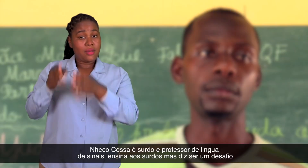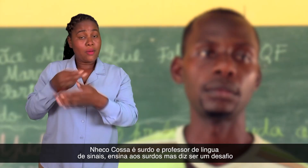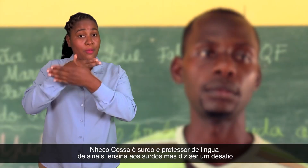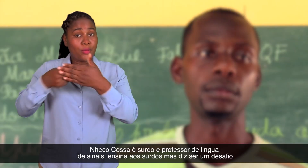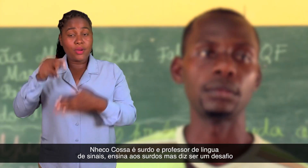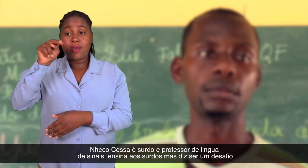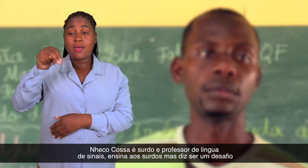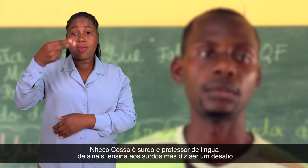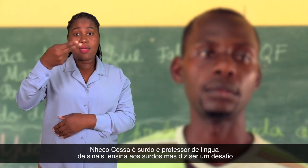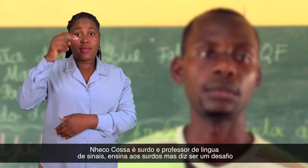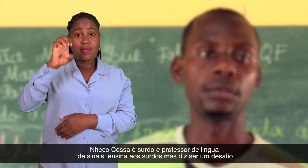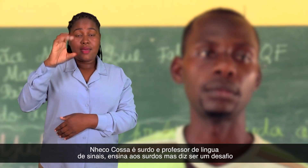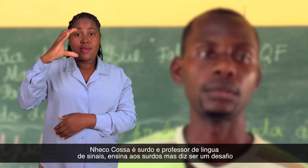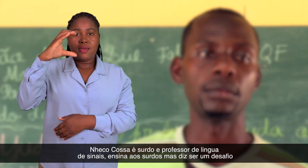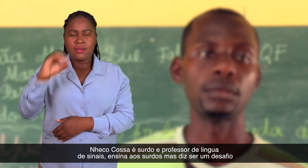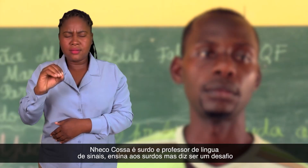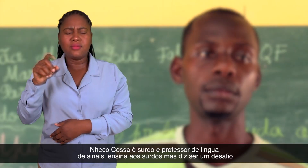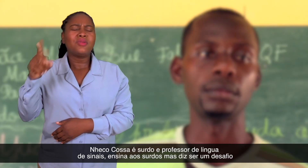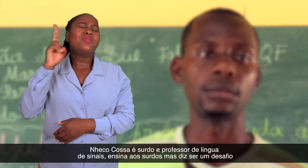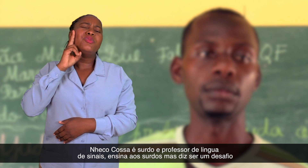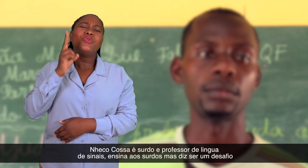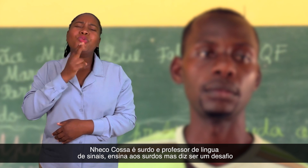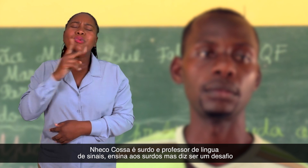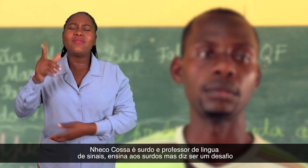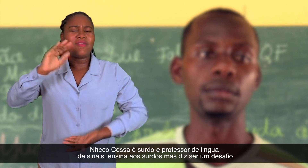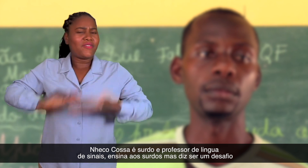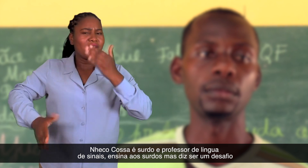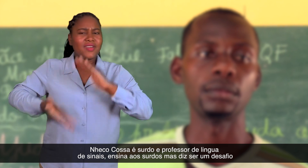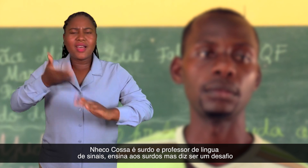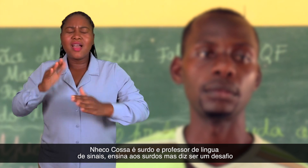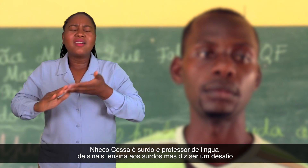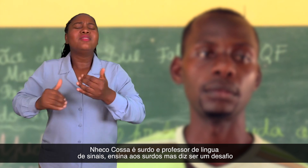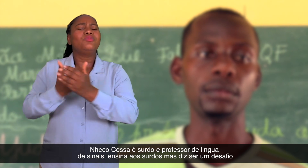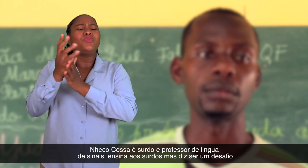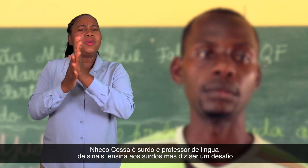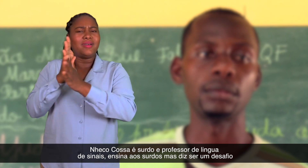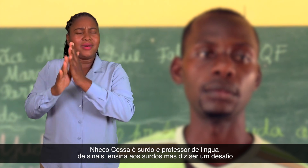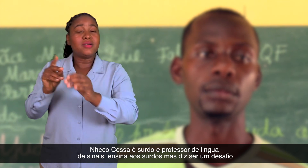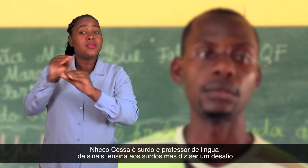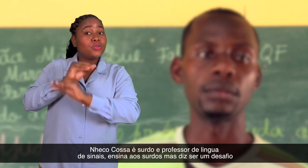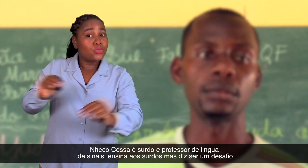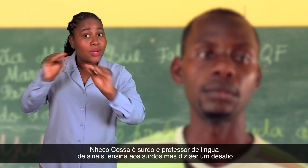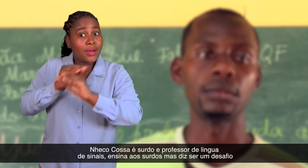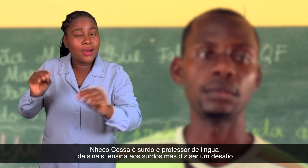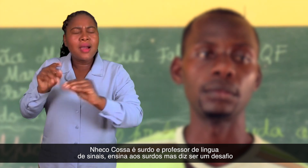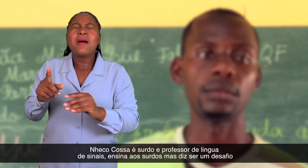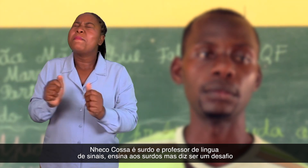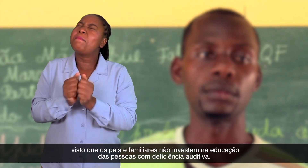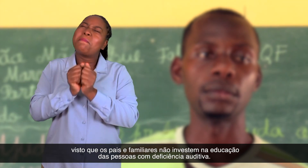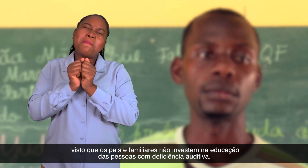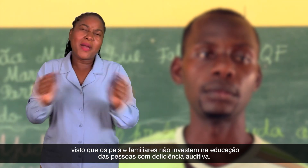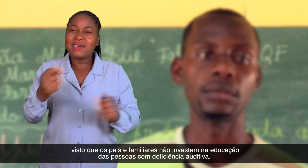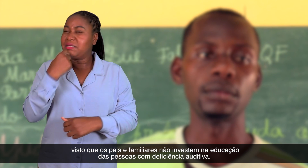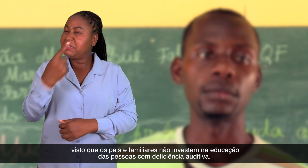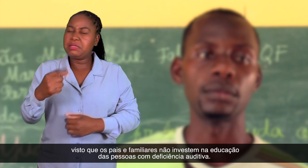Nhanco Kossa é surdo e professor de língua de sinais. Ensinam os surdos, mas diz ser um desafio,